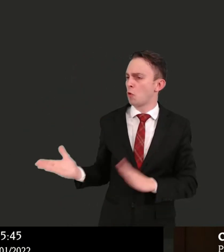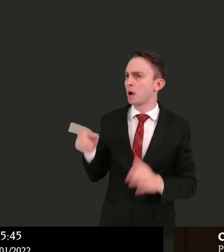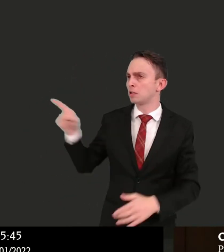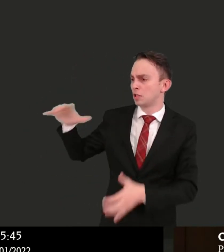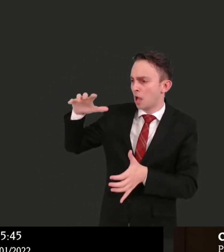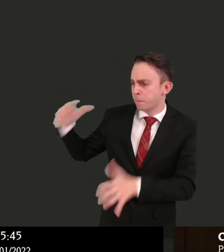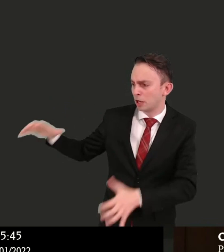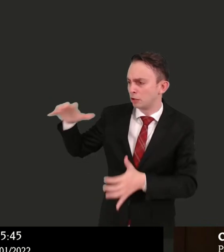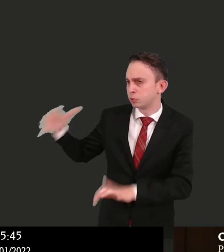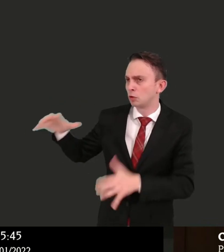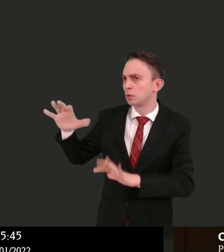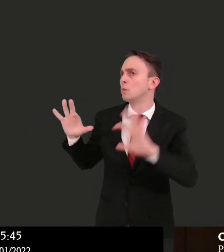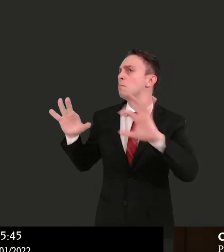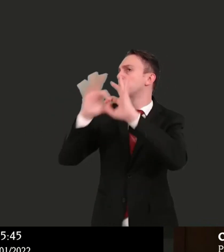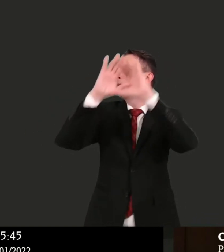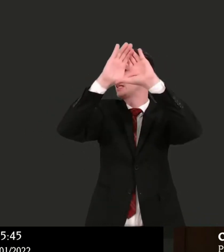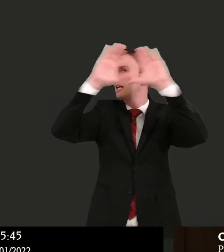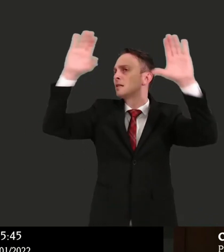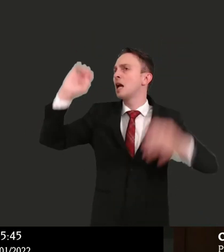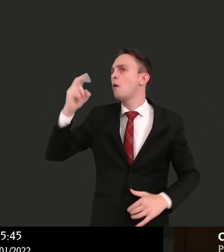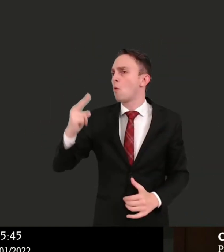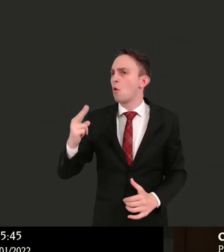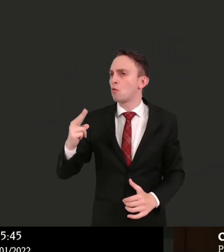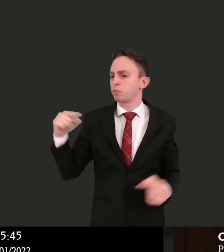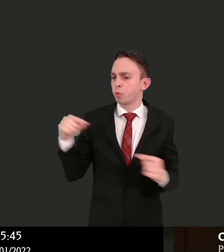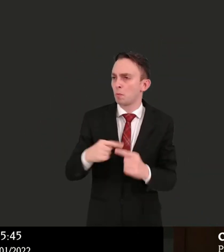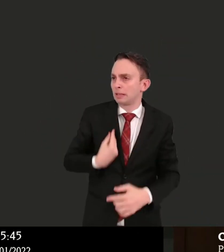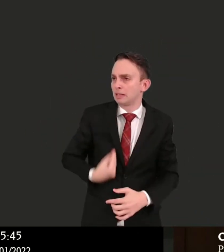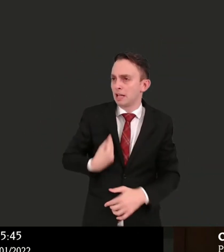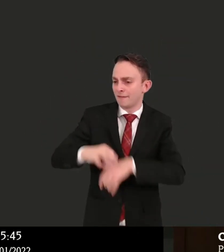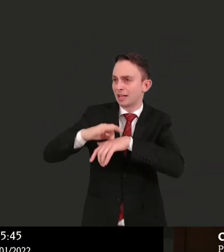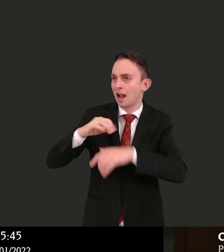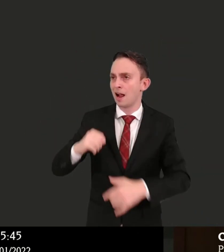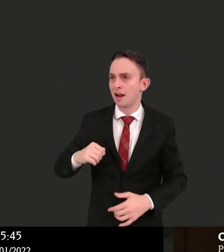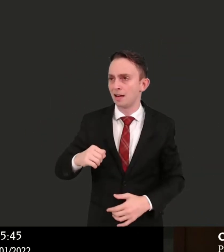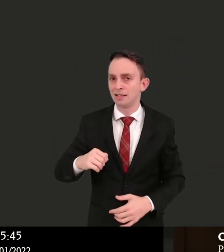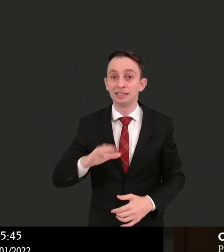Porque se eles falassem, era do céu, ele perguntaria, por que vocês não creram então?